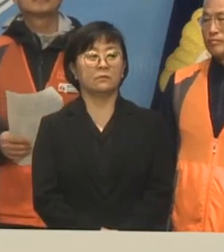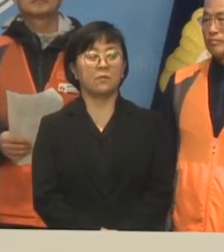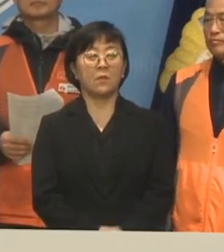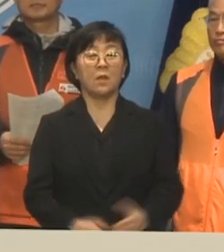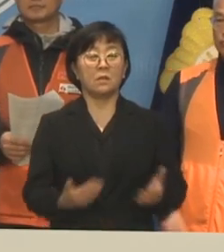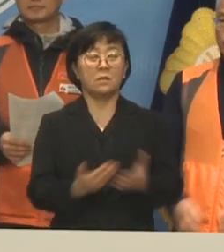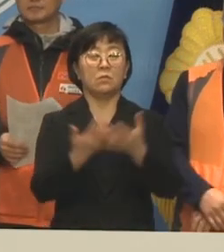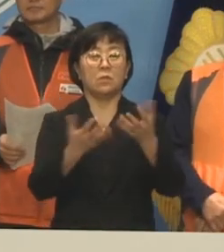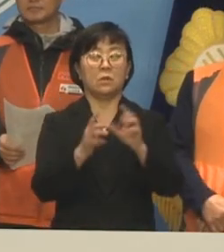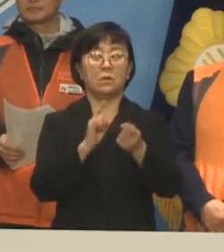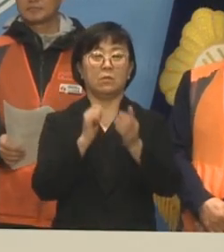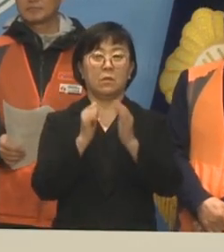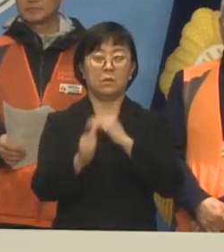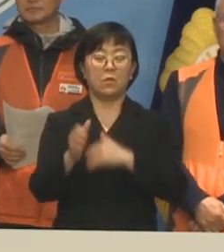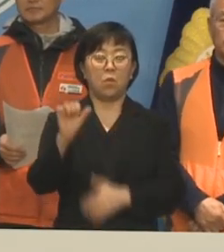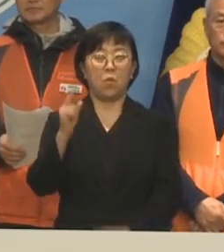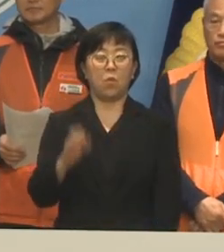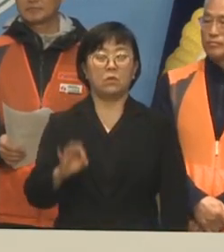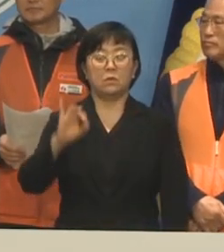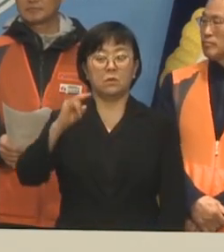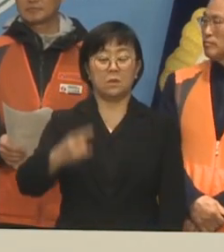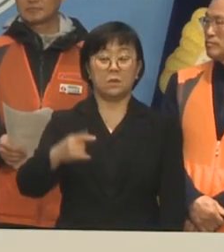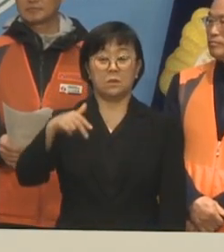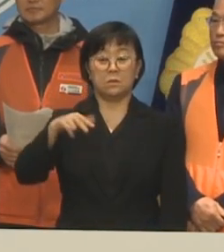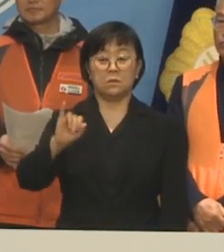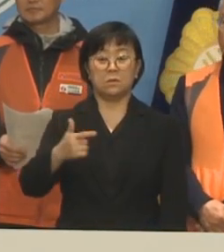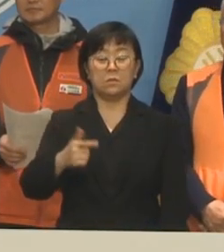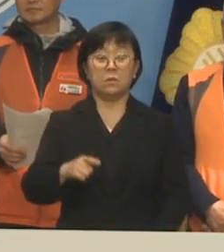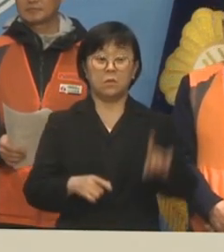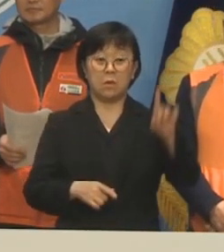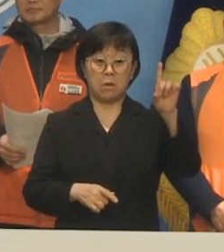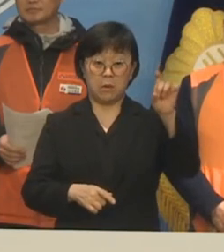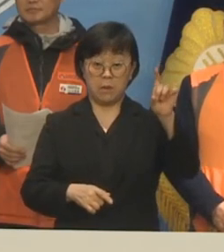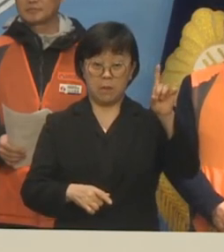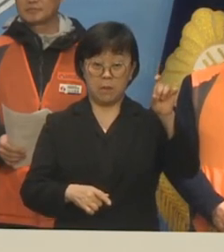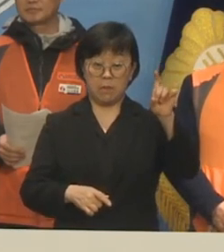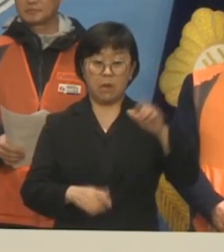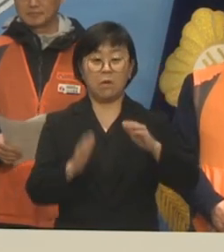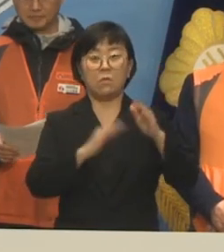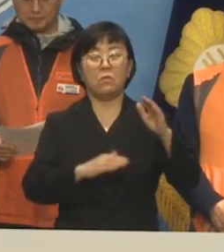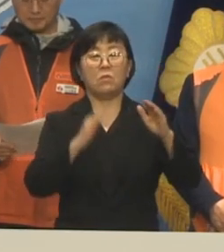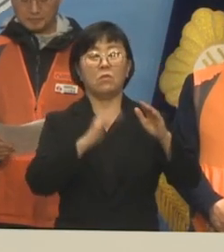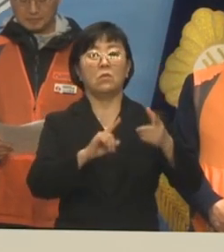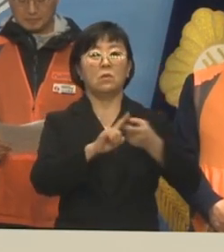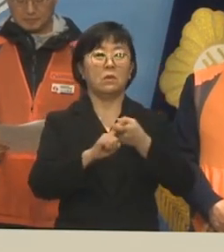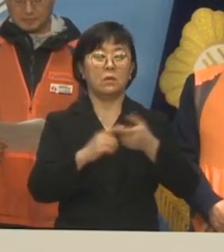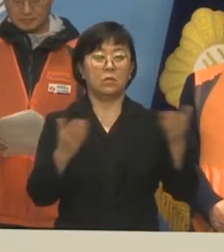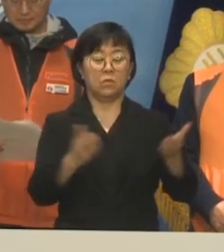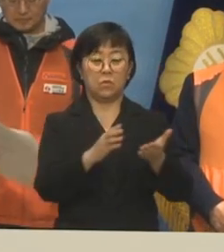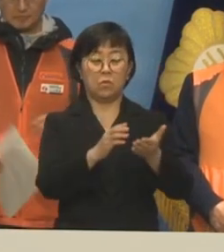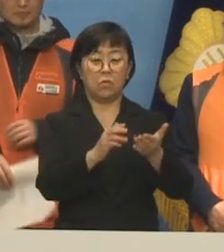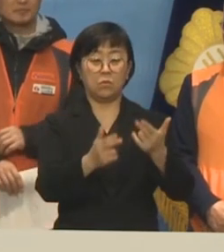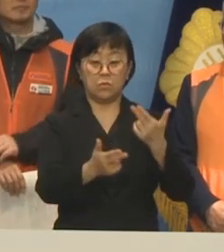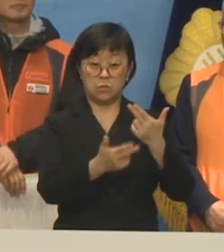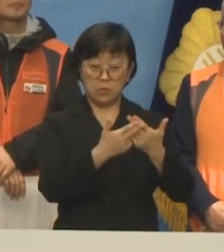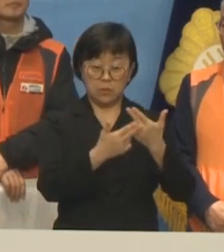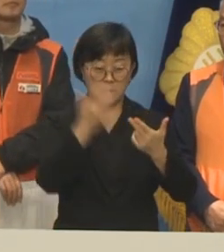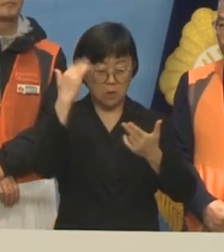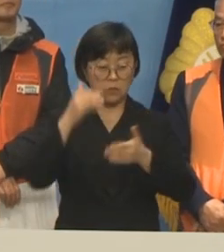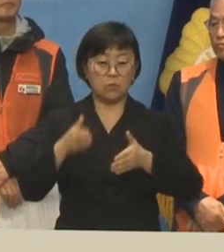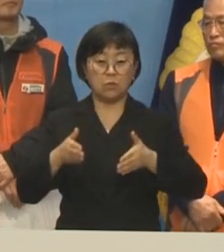네, 진보당 대변인 홍혜진입니다. 오늘 11시에는 공공연대 노동조합의